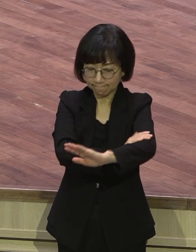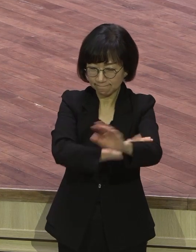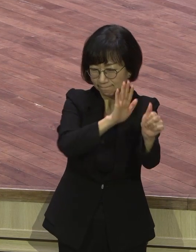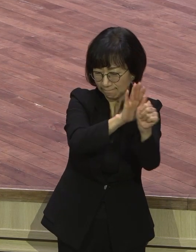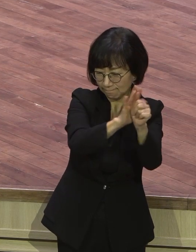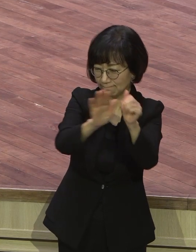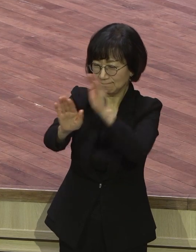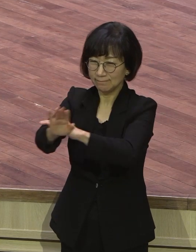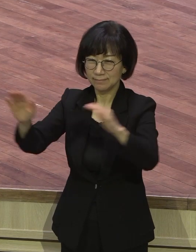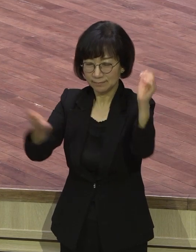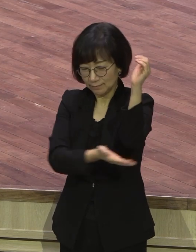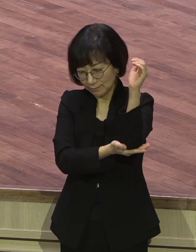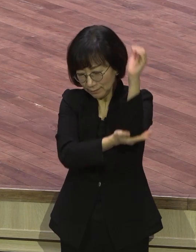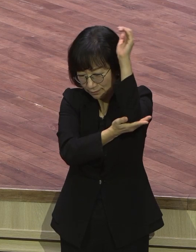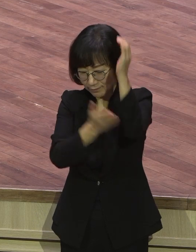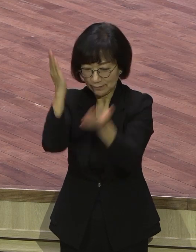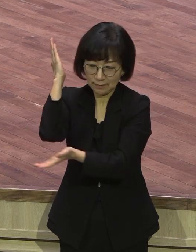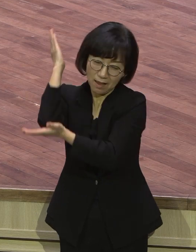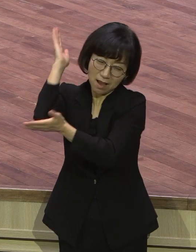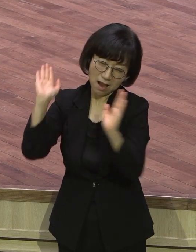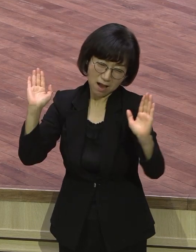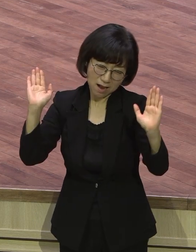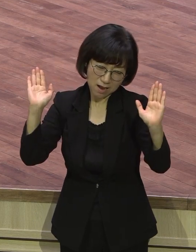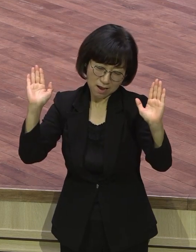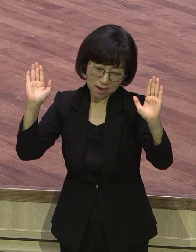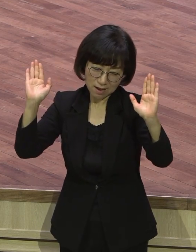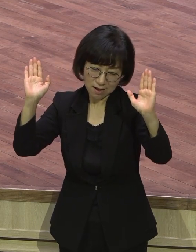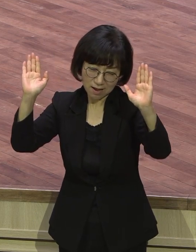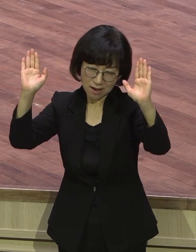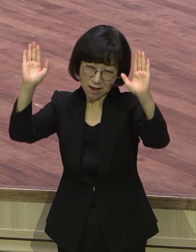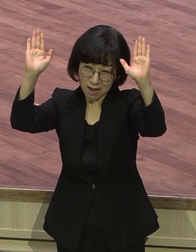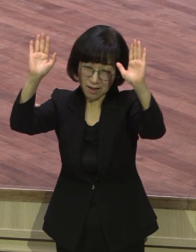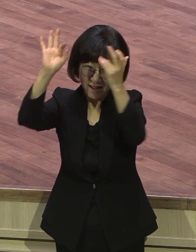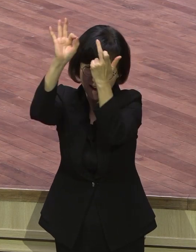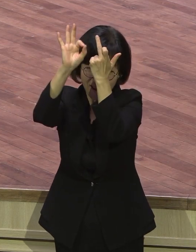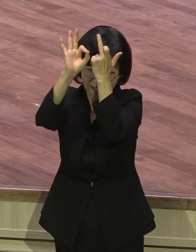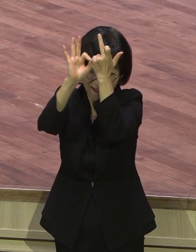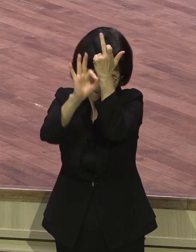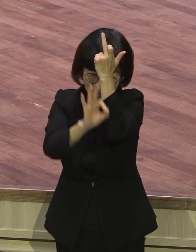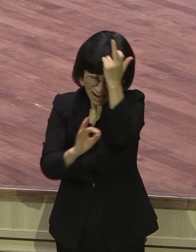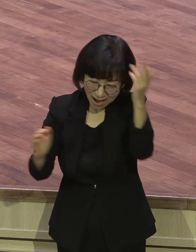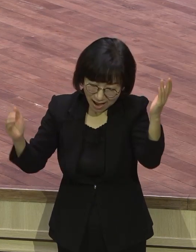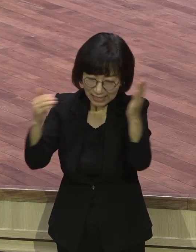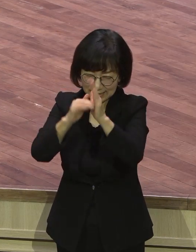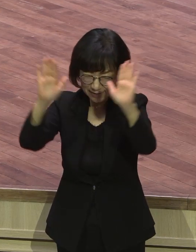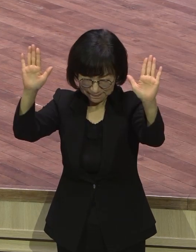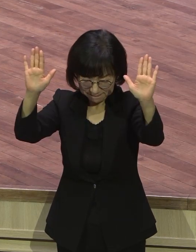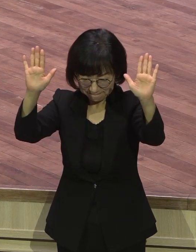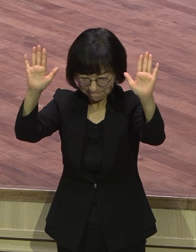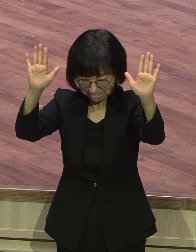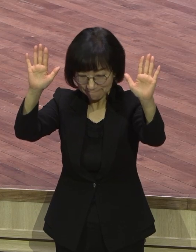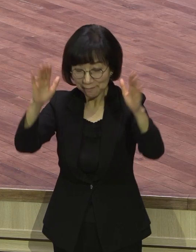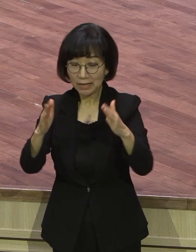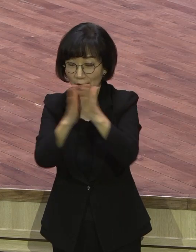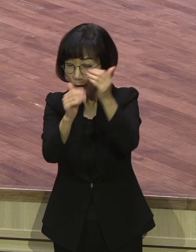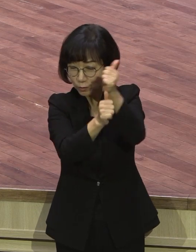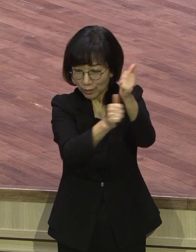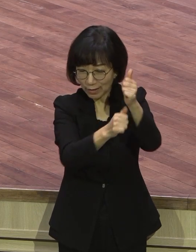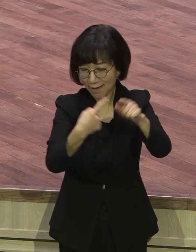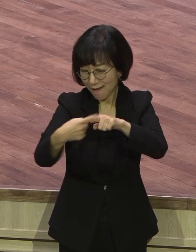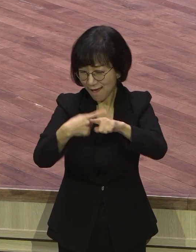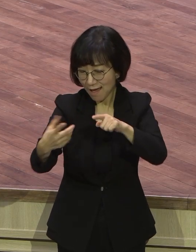한 사람은 저쪽에서 모세의 손을 붙들고 올렸더니 그 손의 해가 지도로 내려오지 아니한지라 요소하가 칼날로